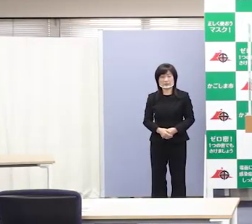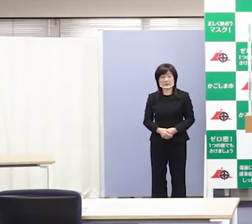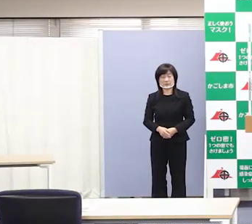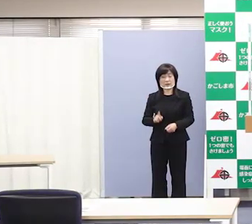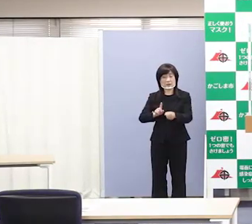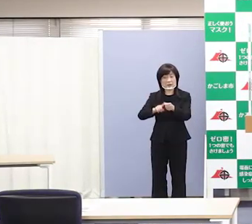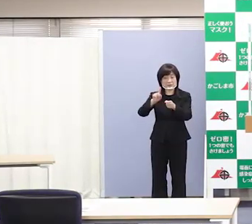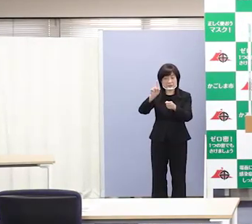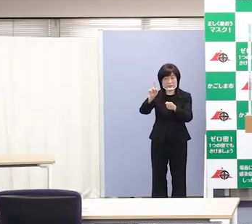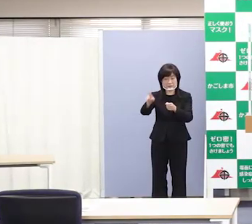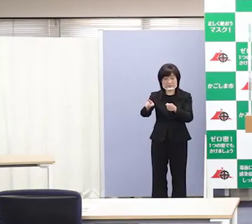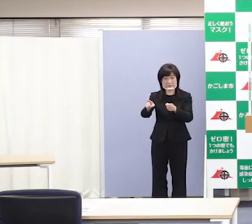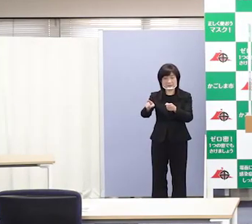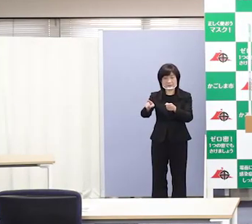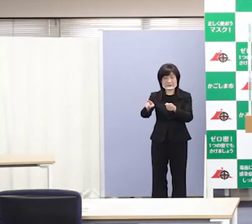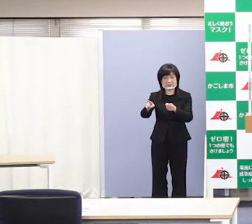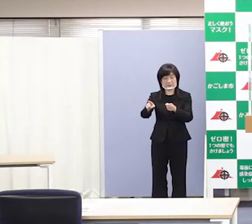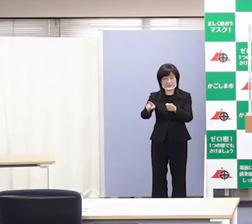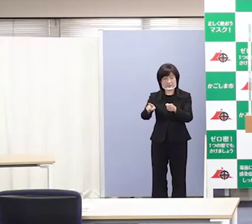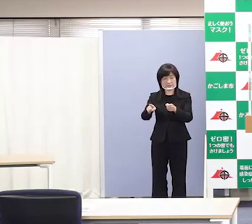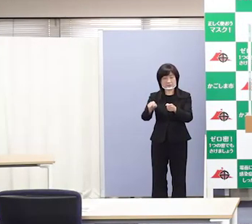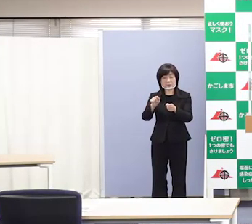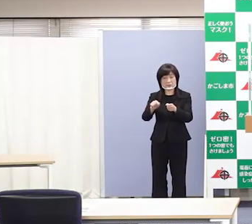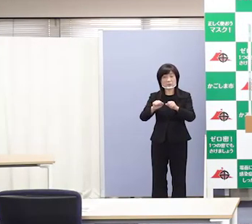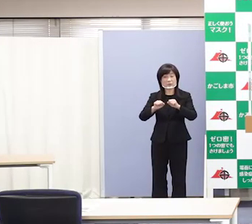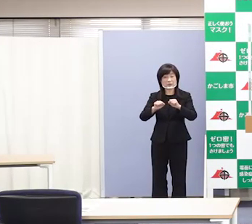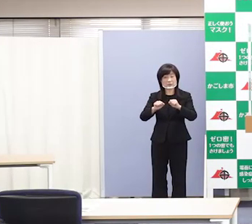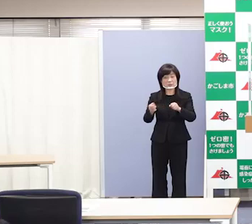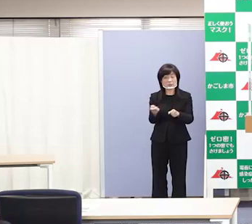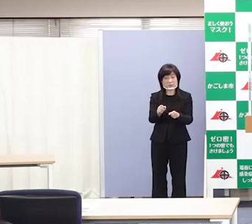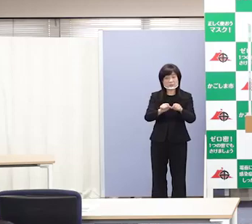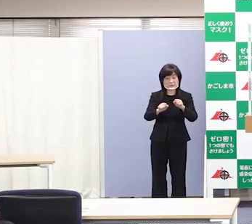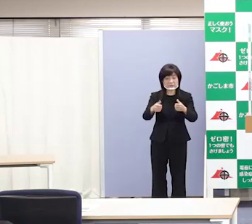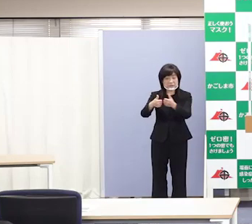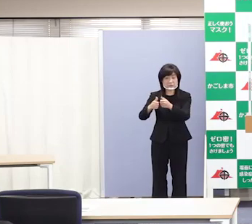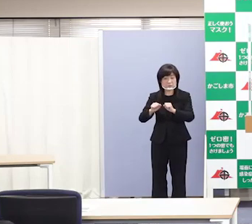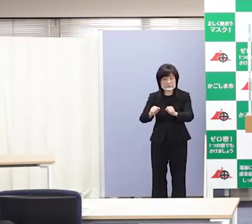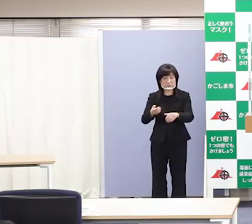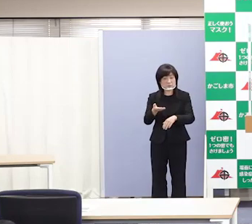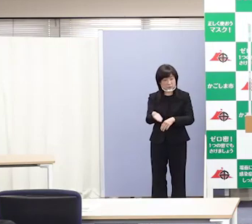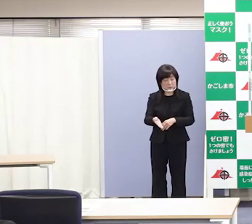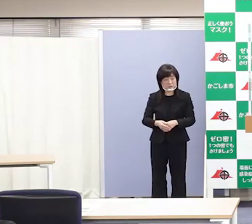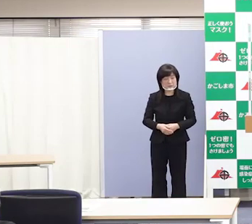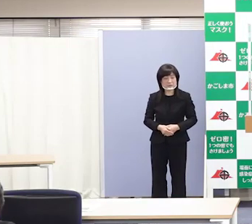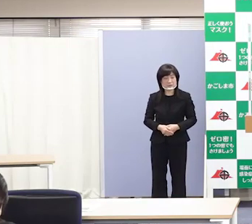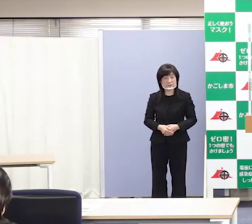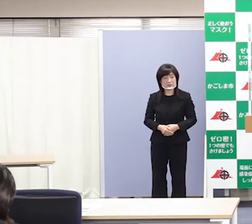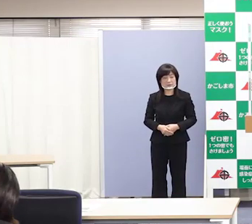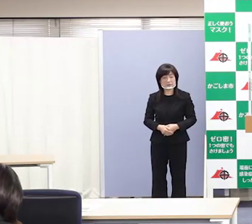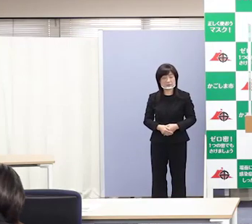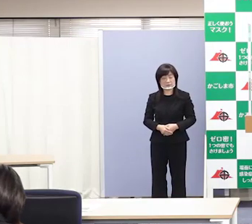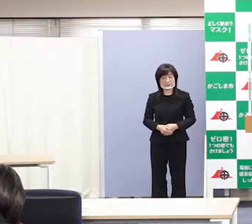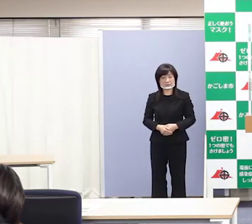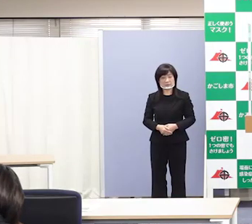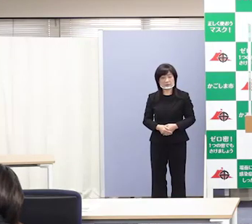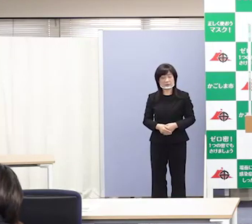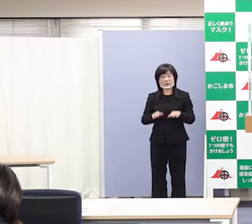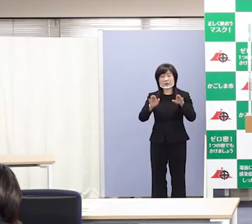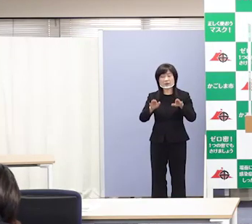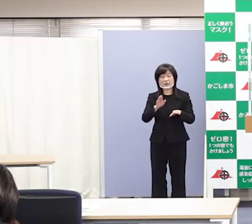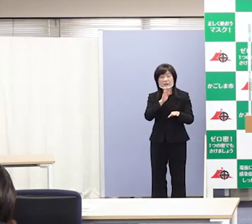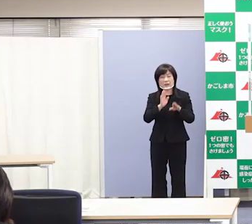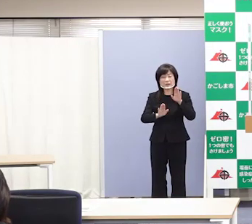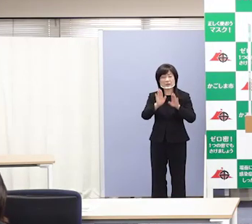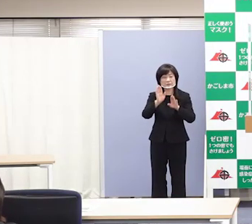来年にその大幅に減少させてですね、2年後にそのゼロにするという目標の明言されてましたけれども、現状とし